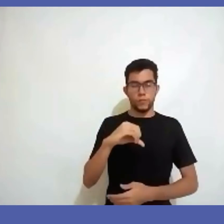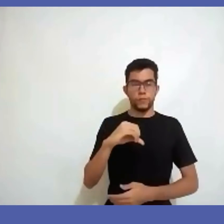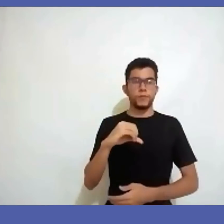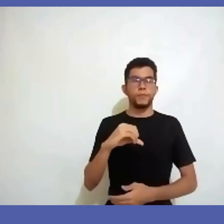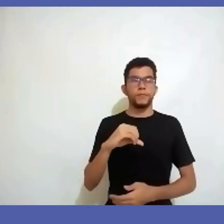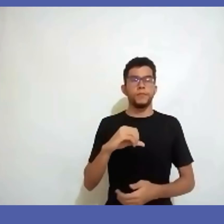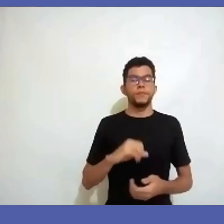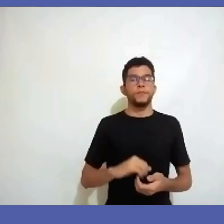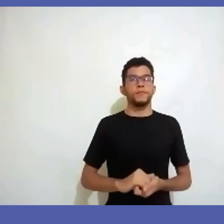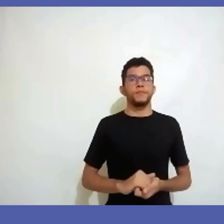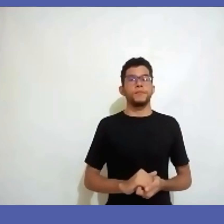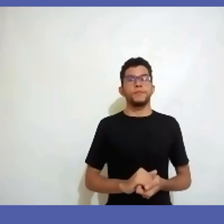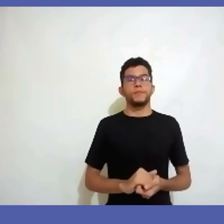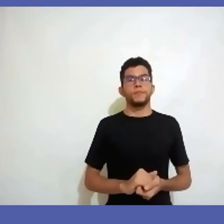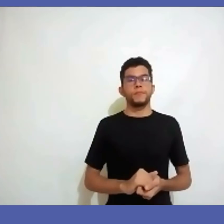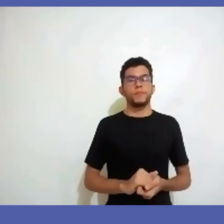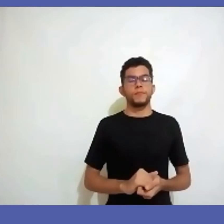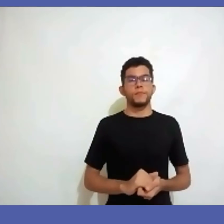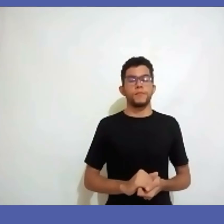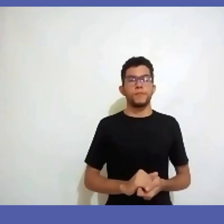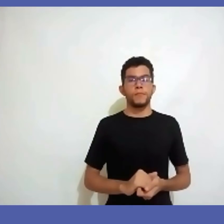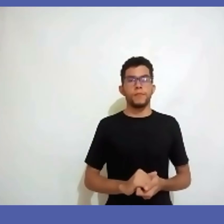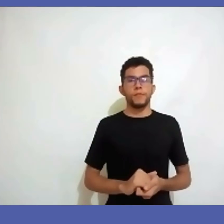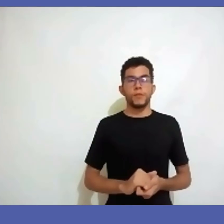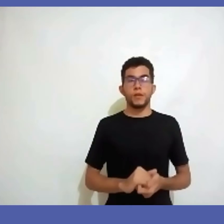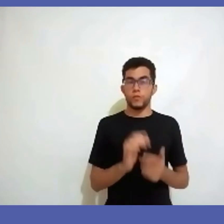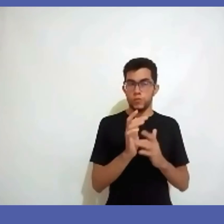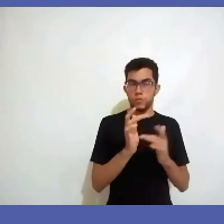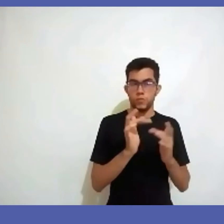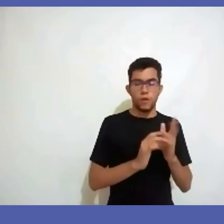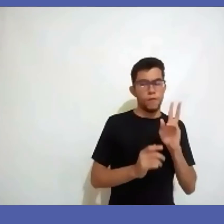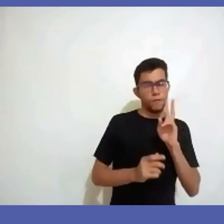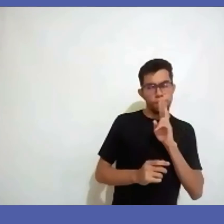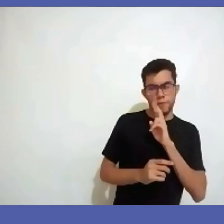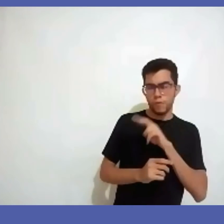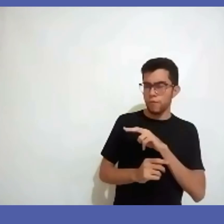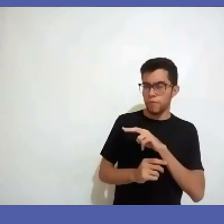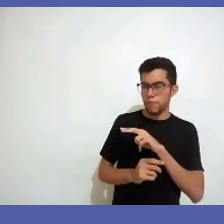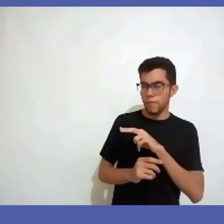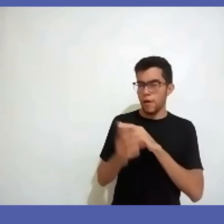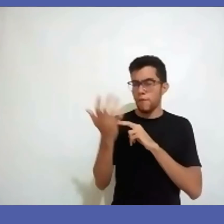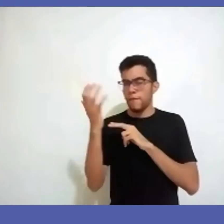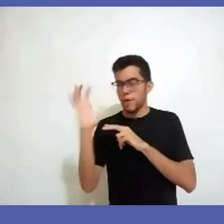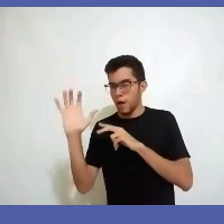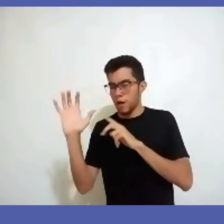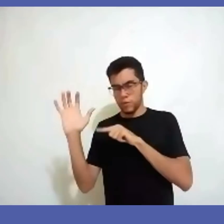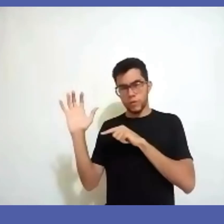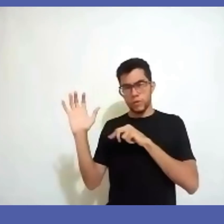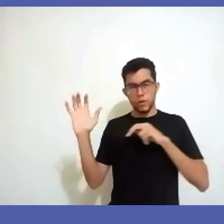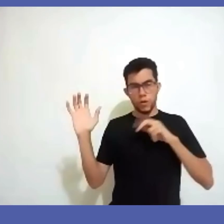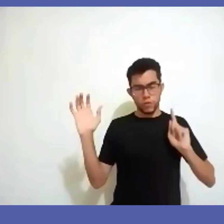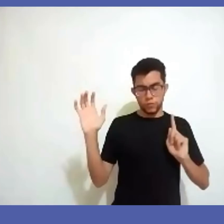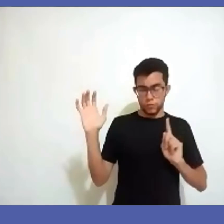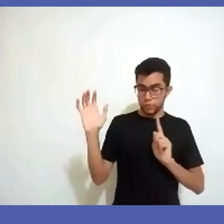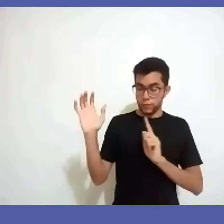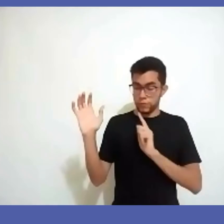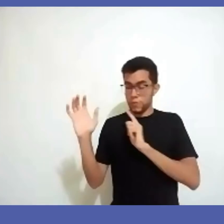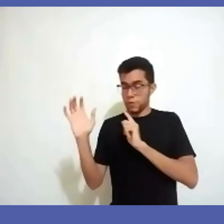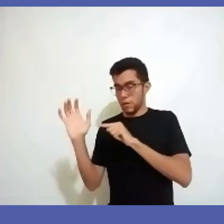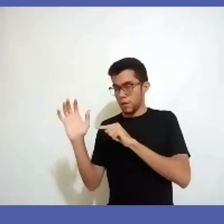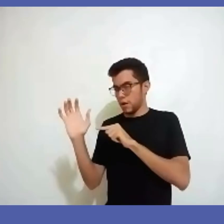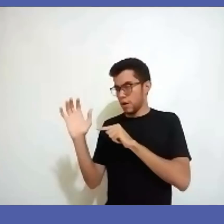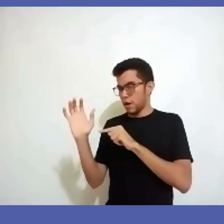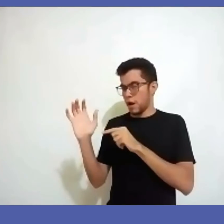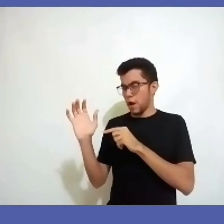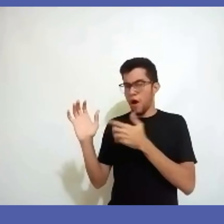E vendo uma figueira à beira do caminho, aproximou-se dela, e não tendo achado senão